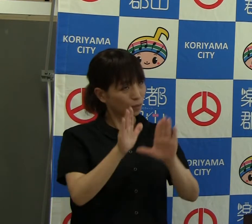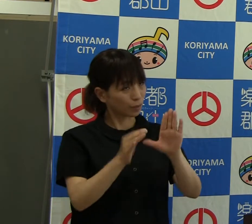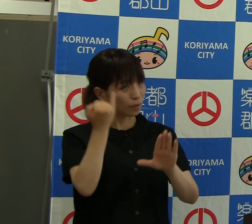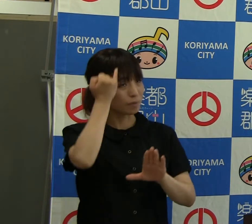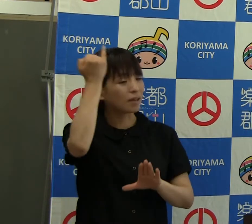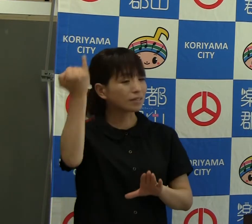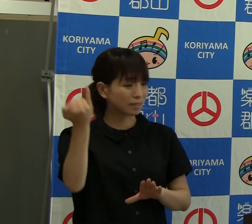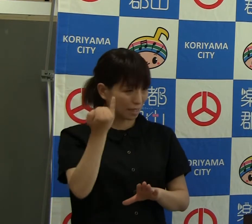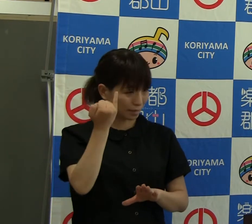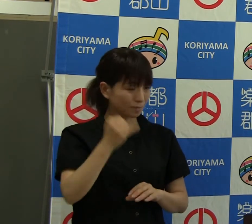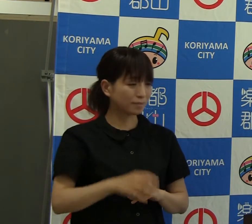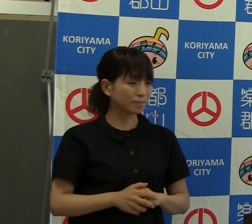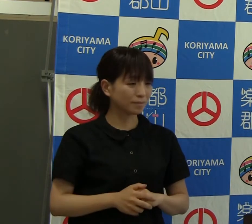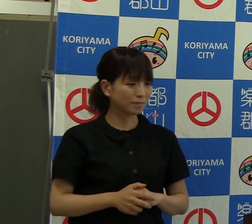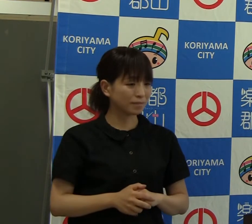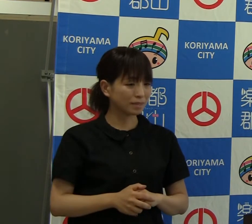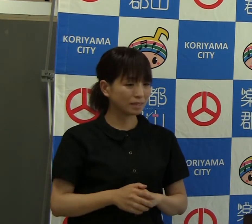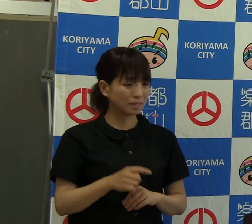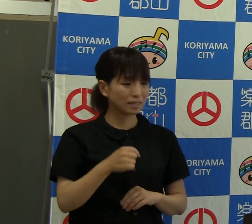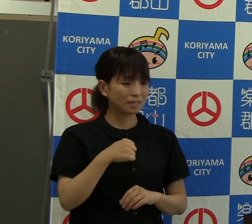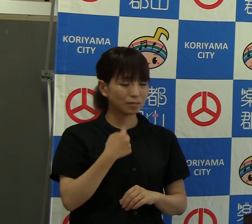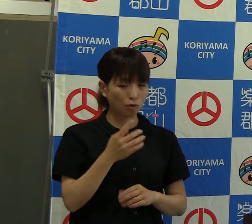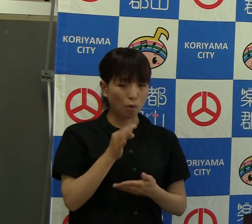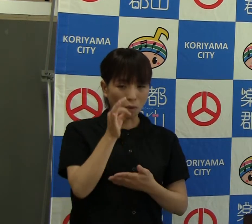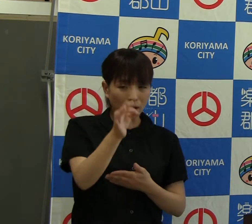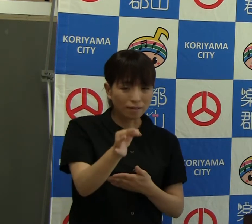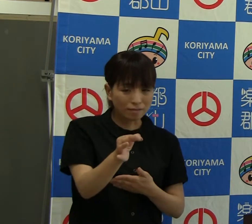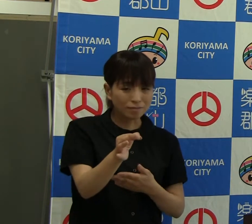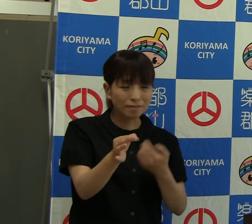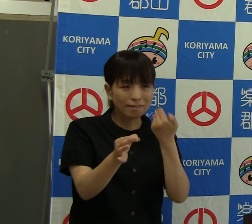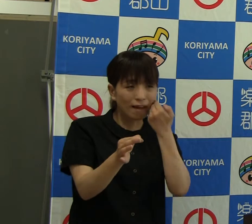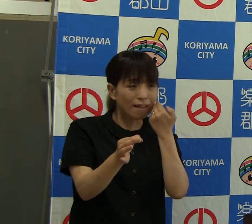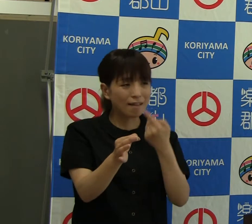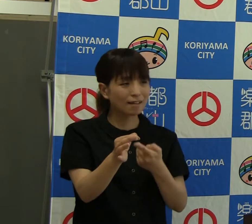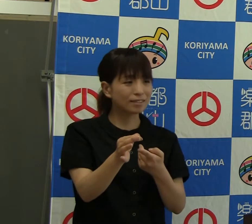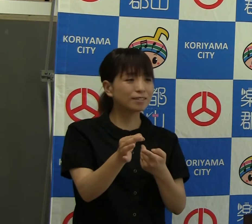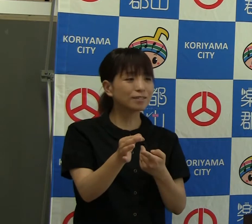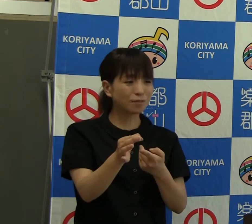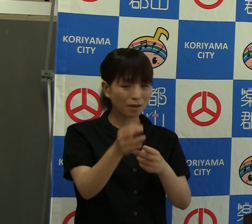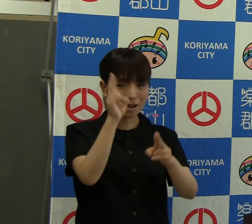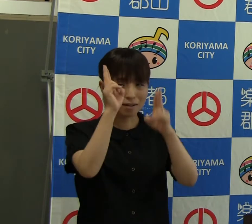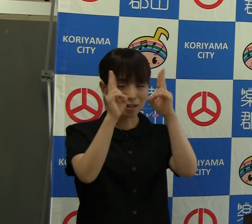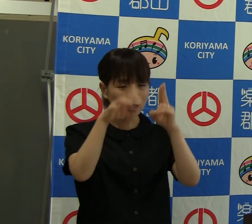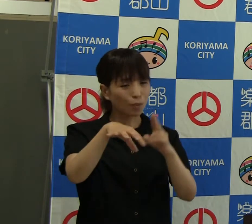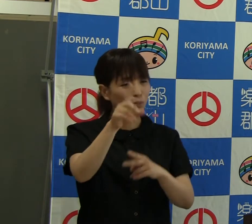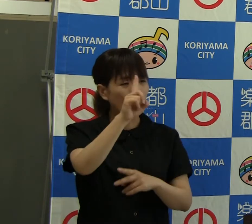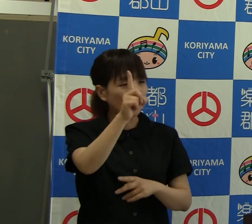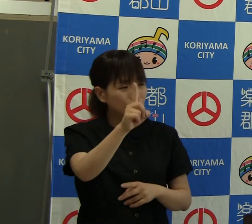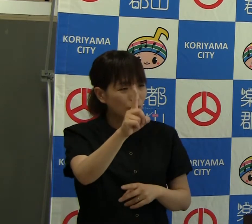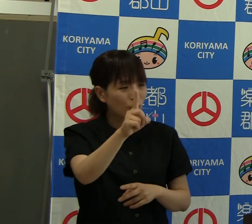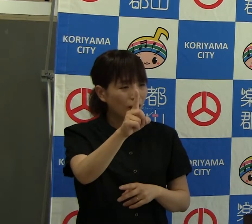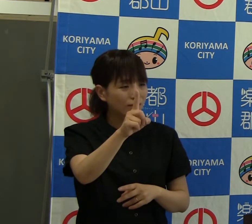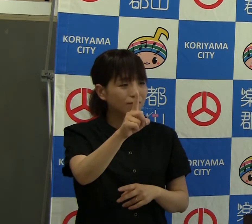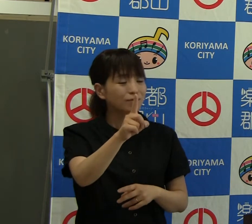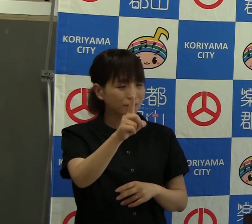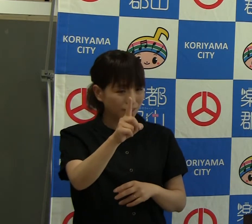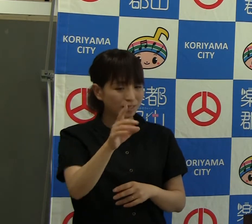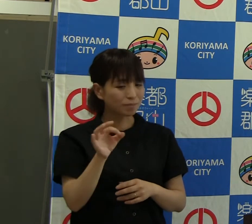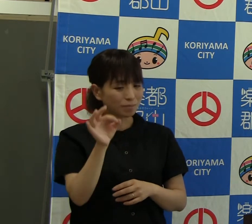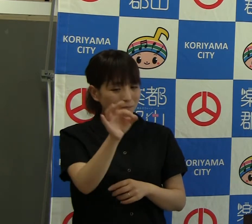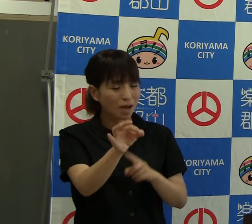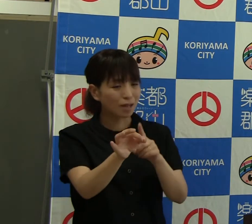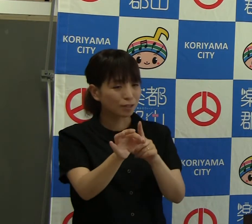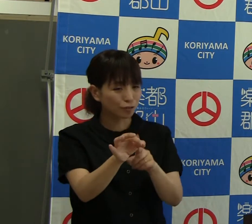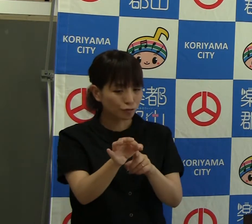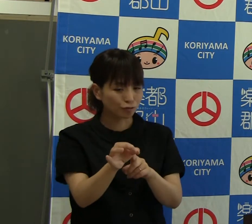しろ出資する側が誰に出資しようかと、出資する側、融資する側が能動的に